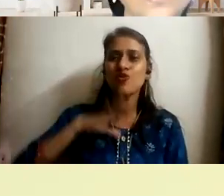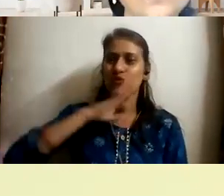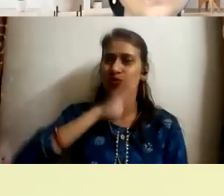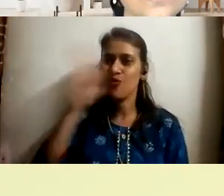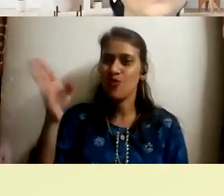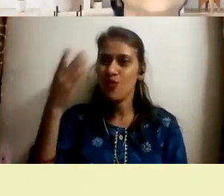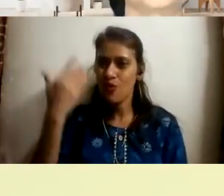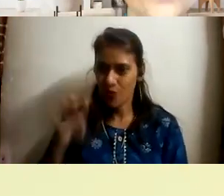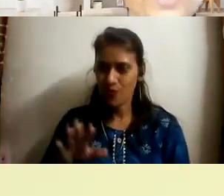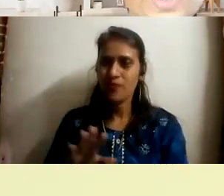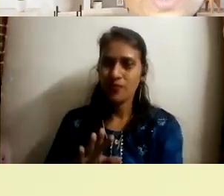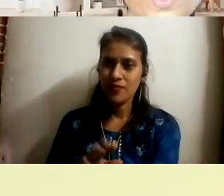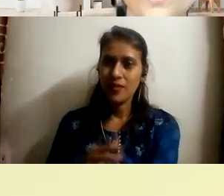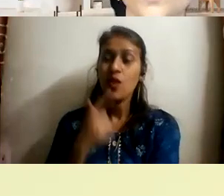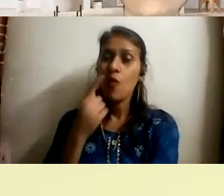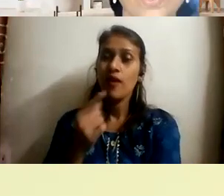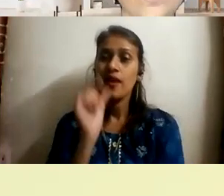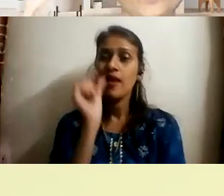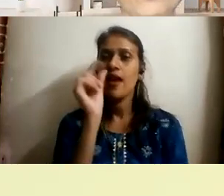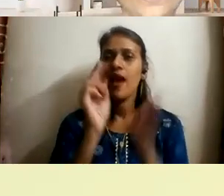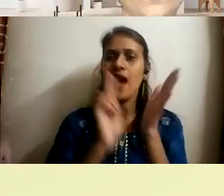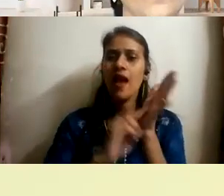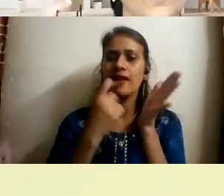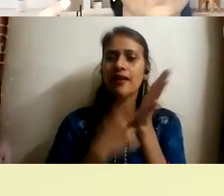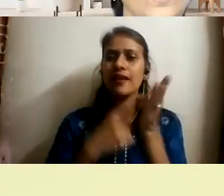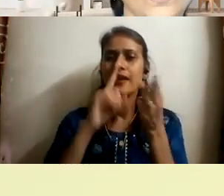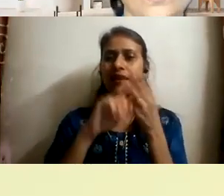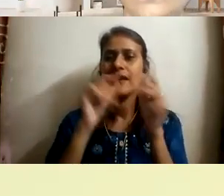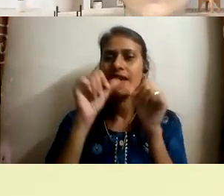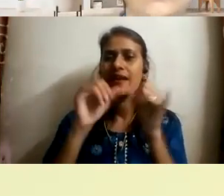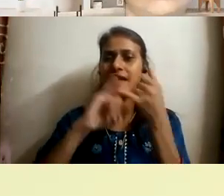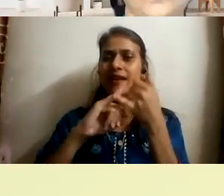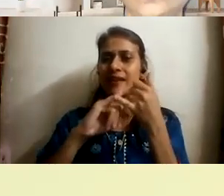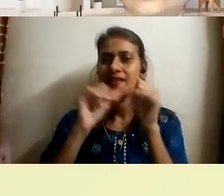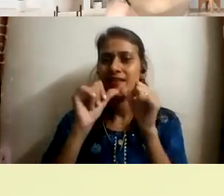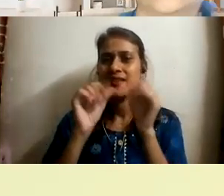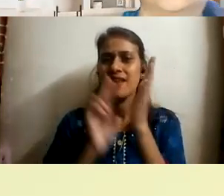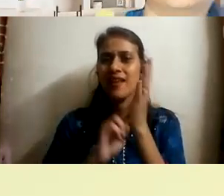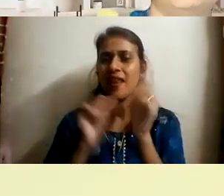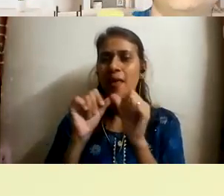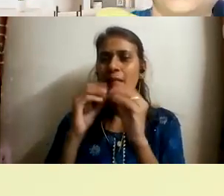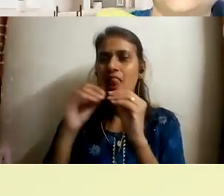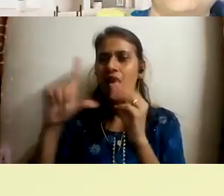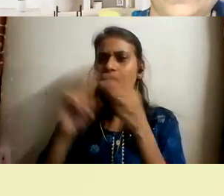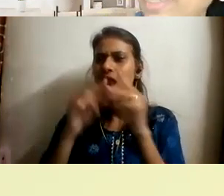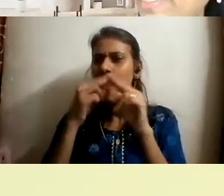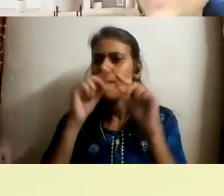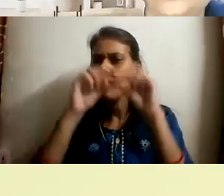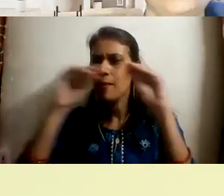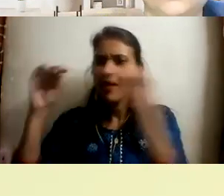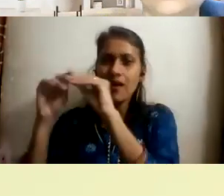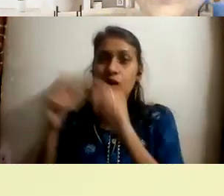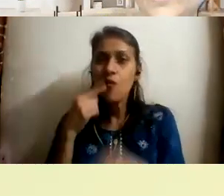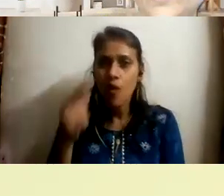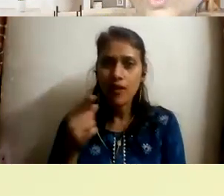था अनरीजनेबल इंस्टीट्यूट. तो वहाँ पे मैंने वहाँ एक ये जो पैरा लिखा